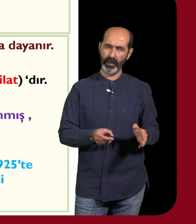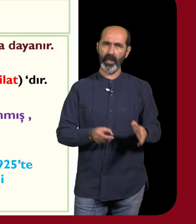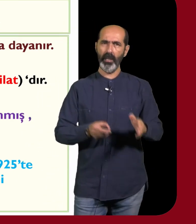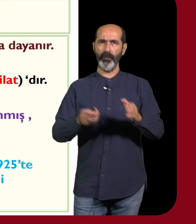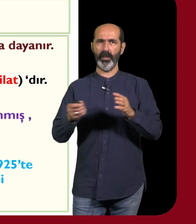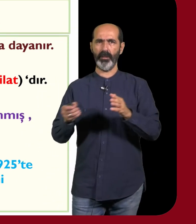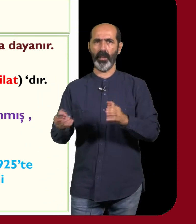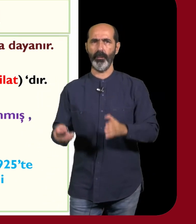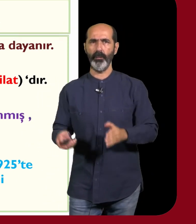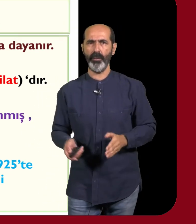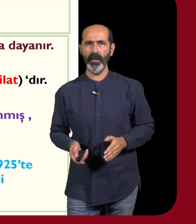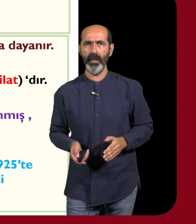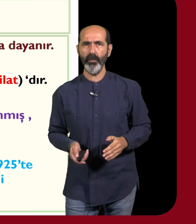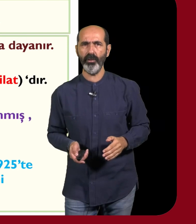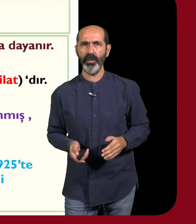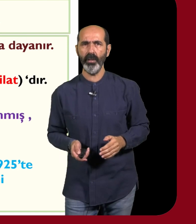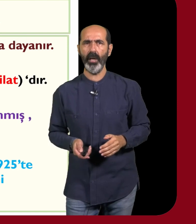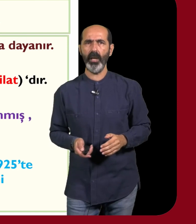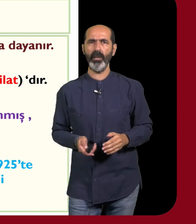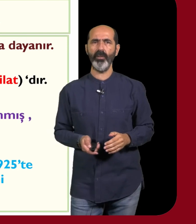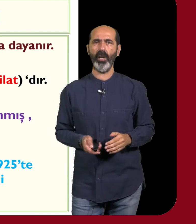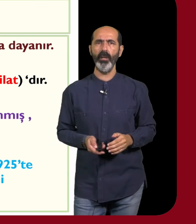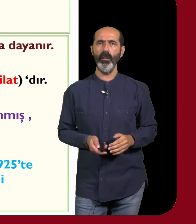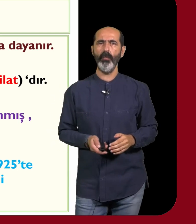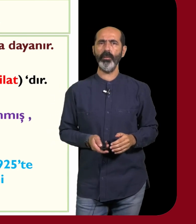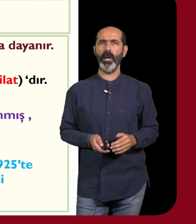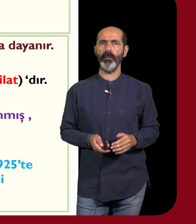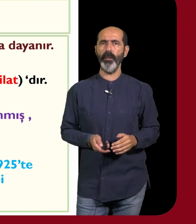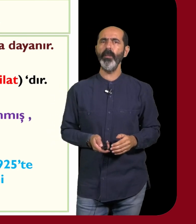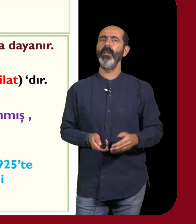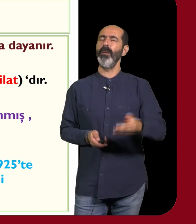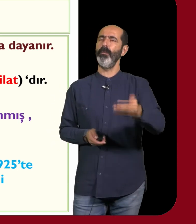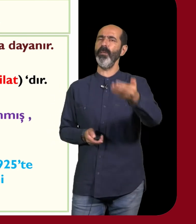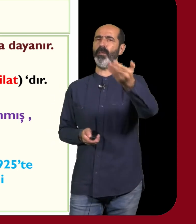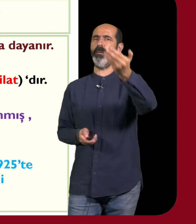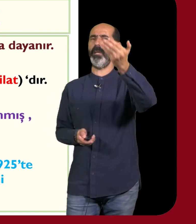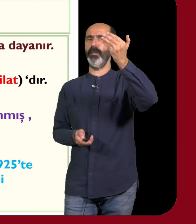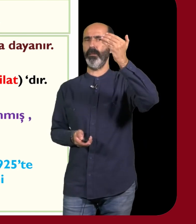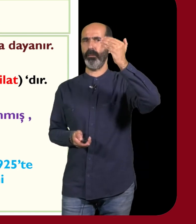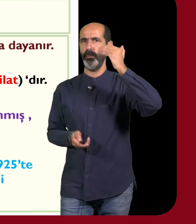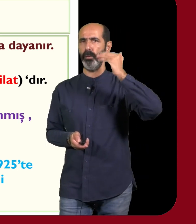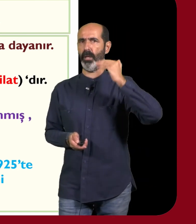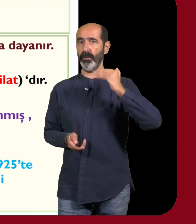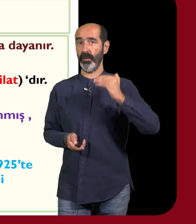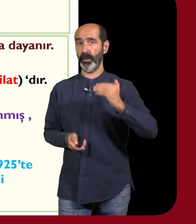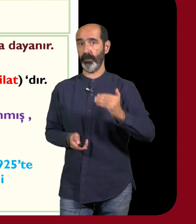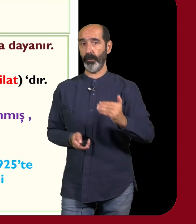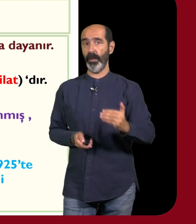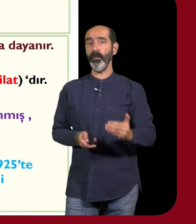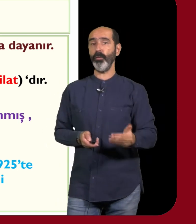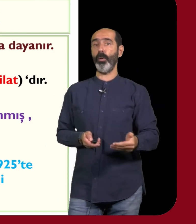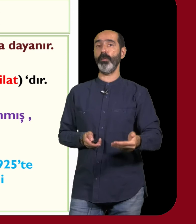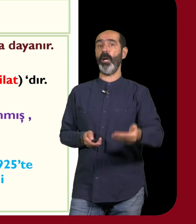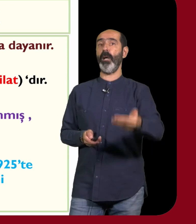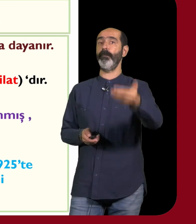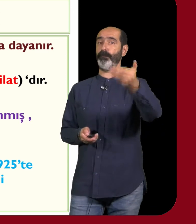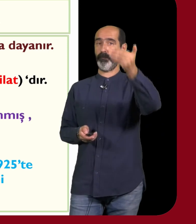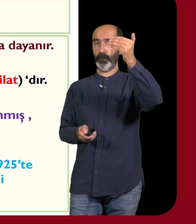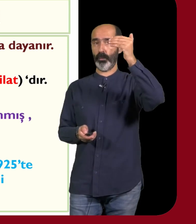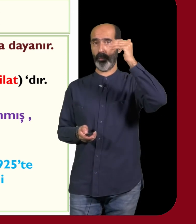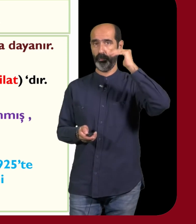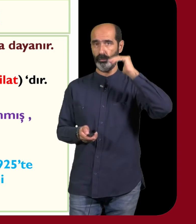ona göre de birtakım düzenlenmiştir Arkadaşlar bu takvim mısırların bulandı takvimin